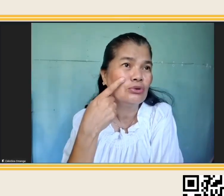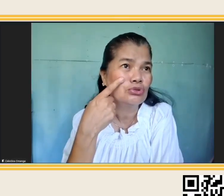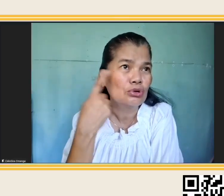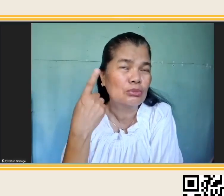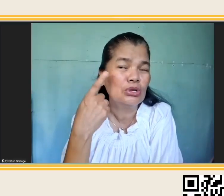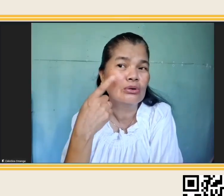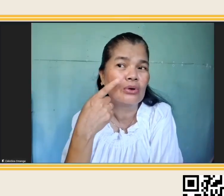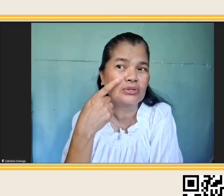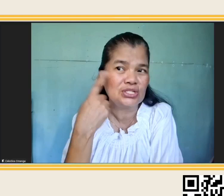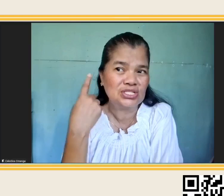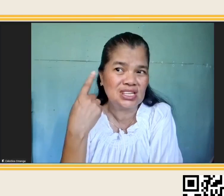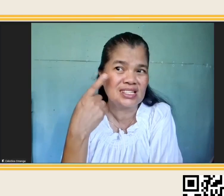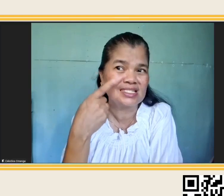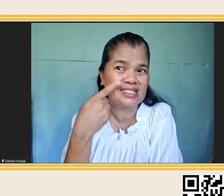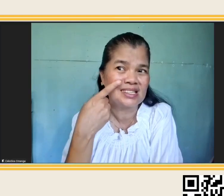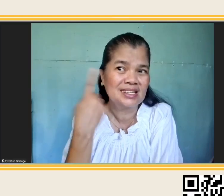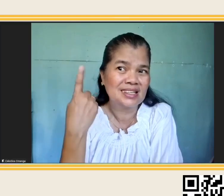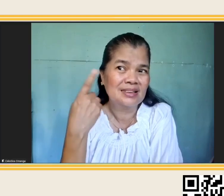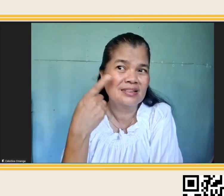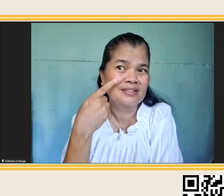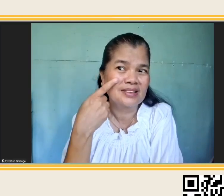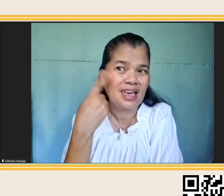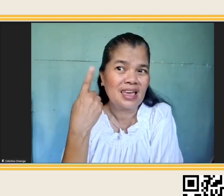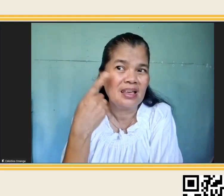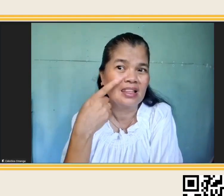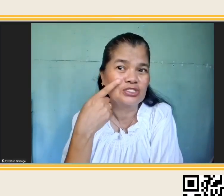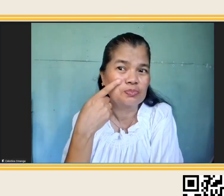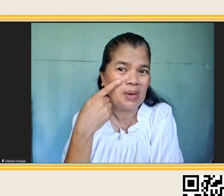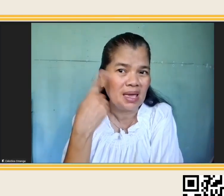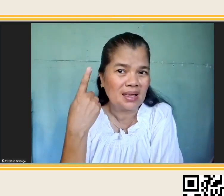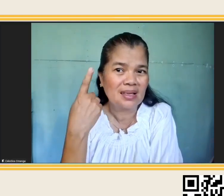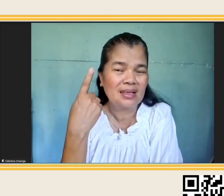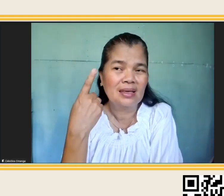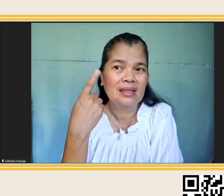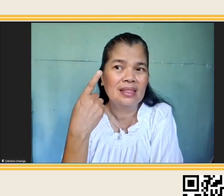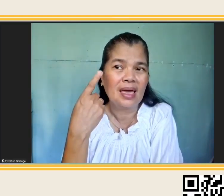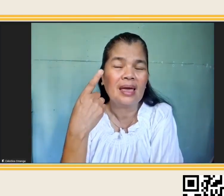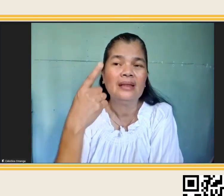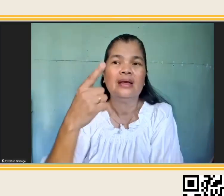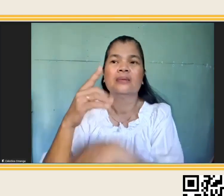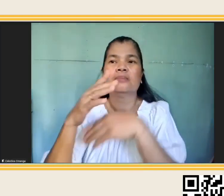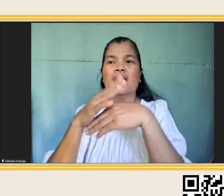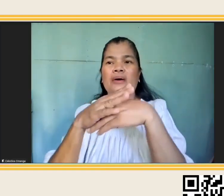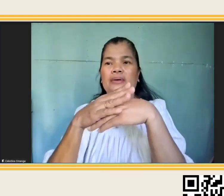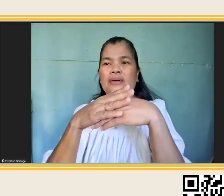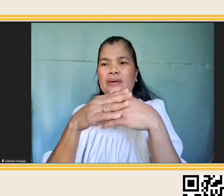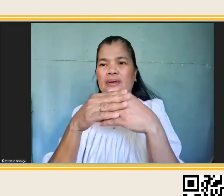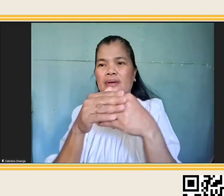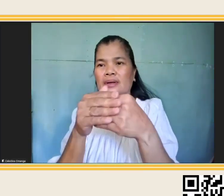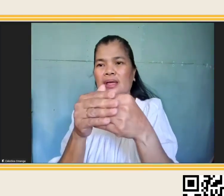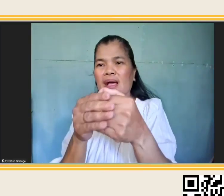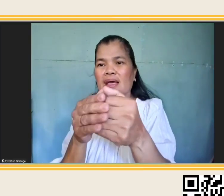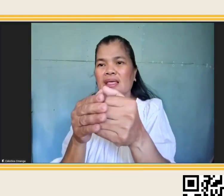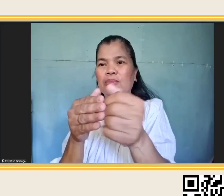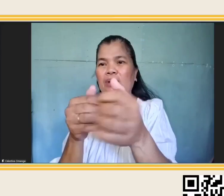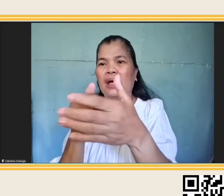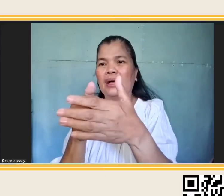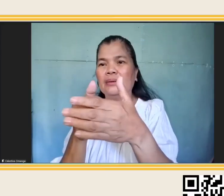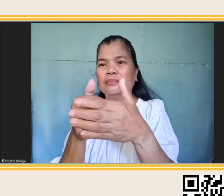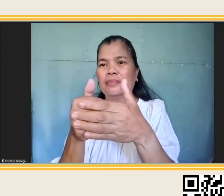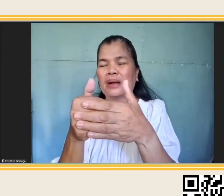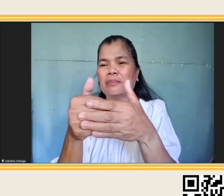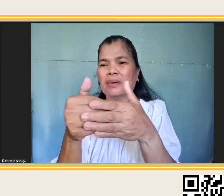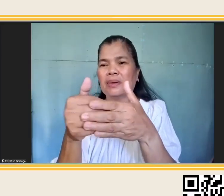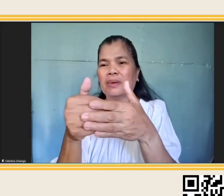Parang tinuturo mo yung rosy cheeks. Okay? That's pink. Then, brown. Ginaganyan mo